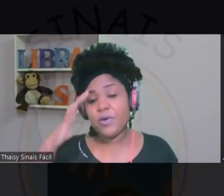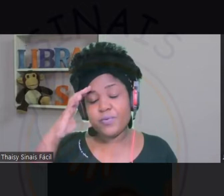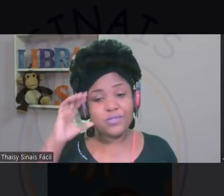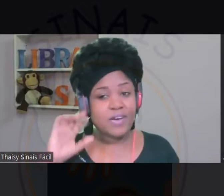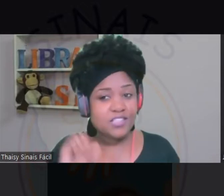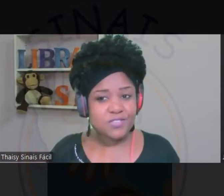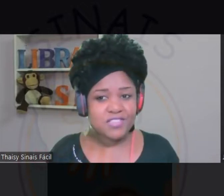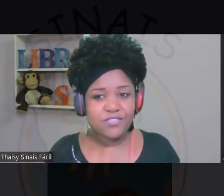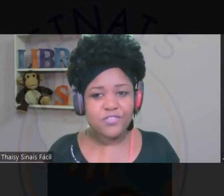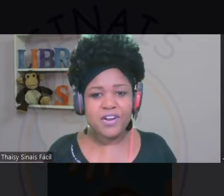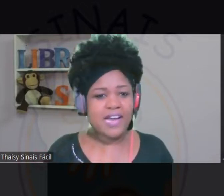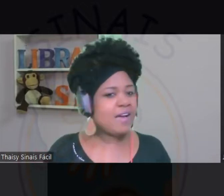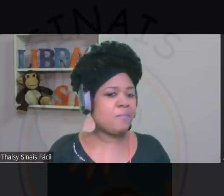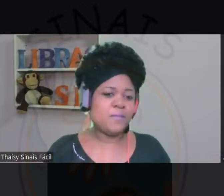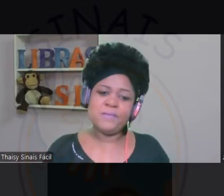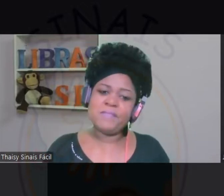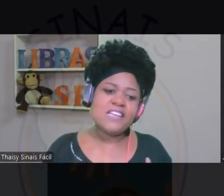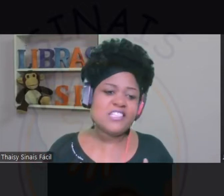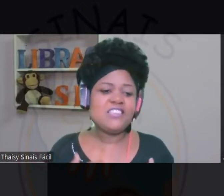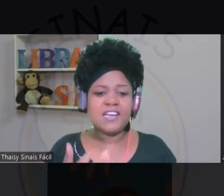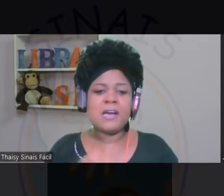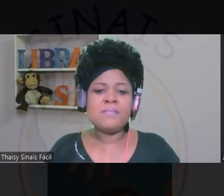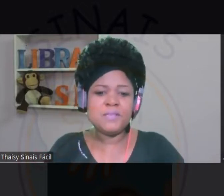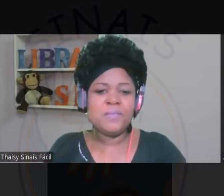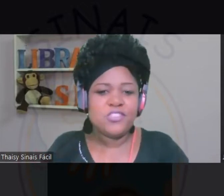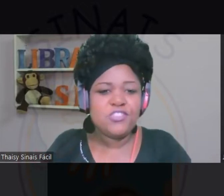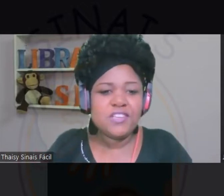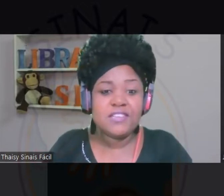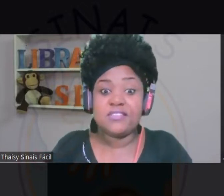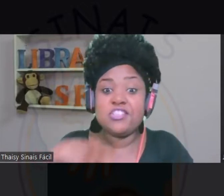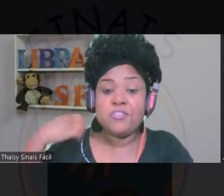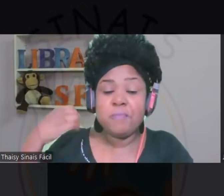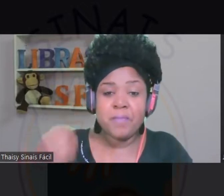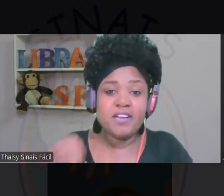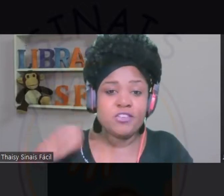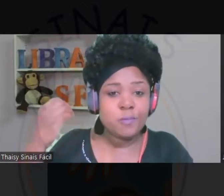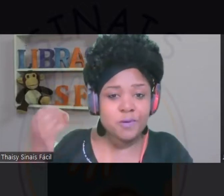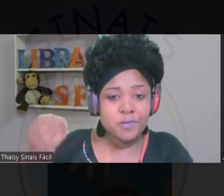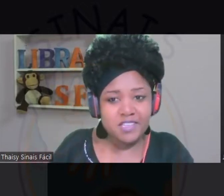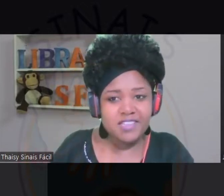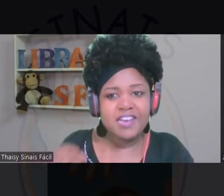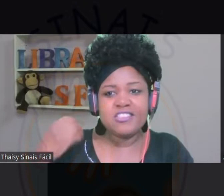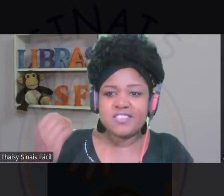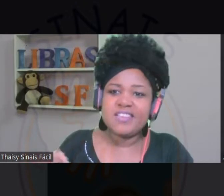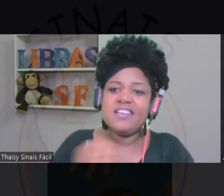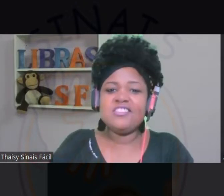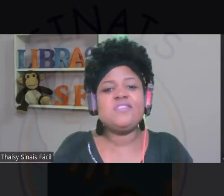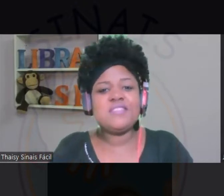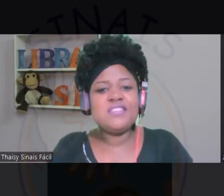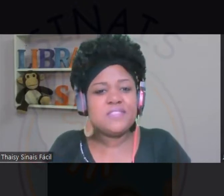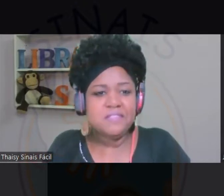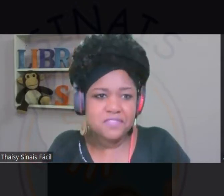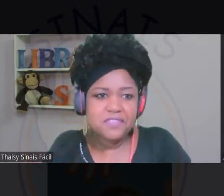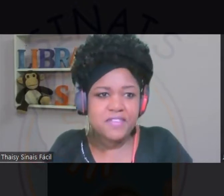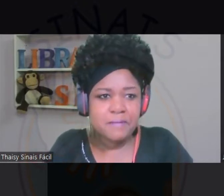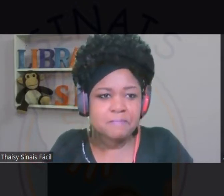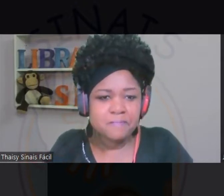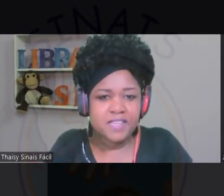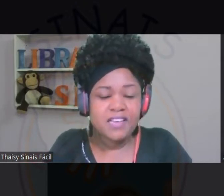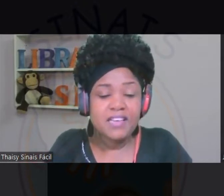quando o raciocínio for rápido, a gente acaba se prejudicando, a gente perde oportunidades de se desenvolver, né?